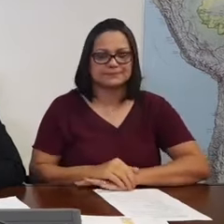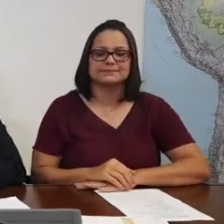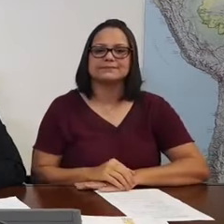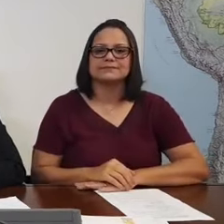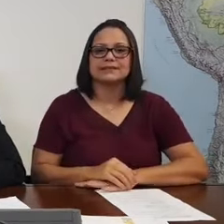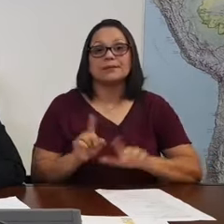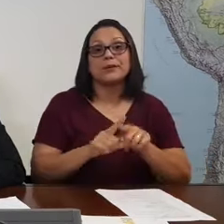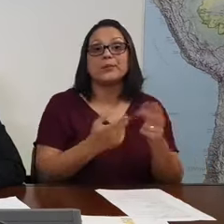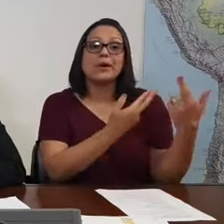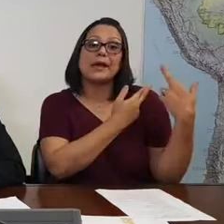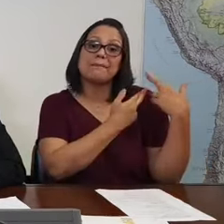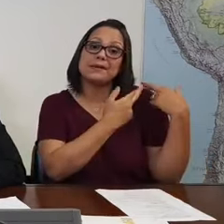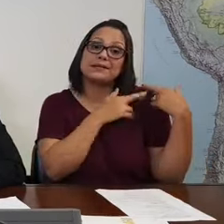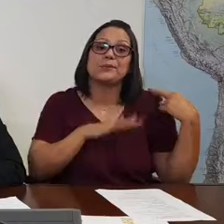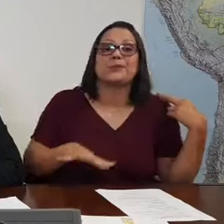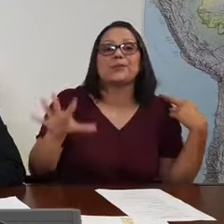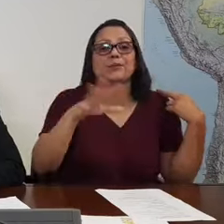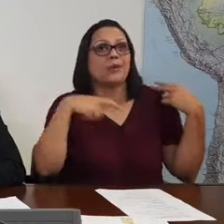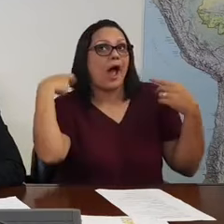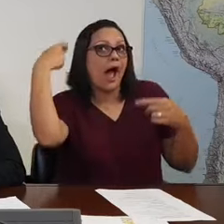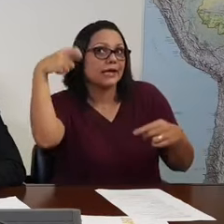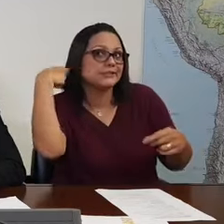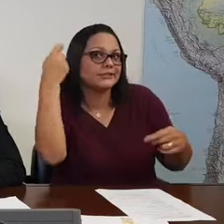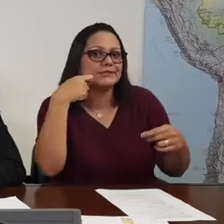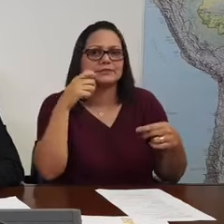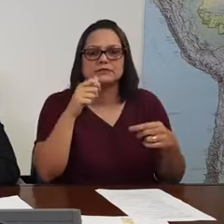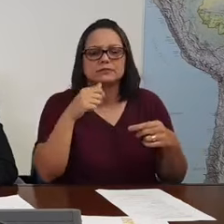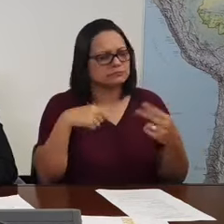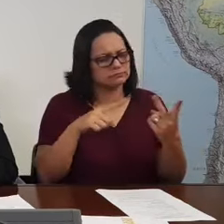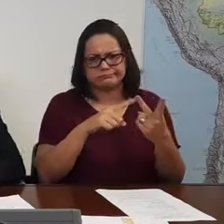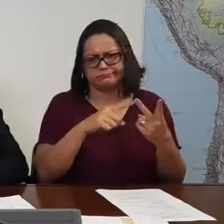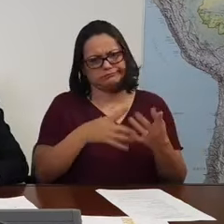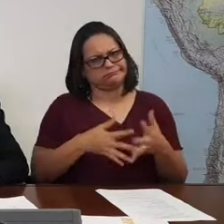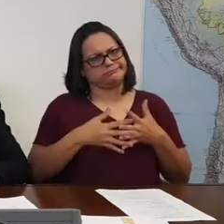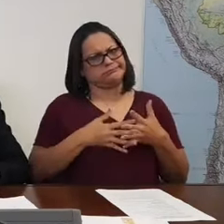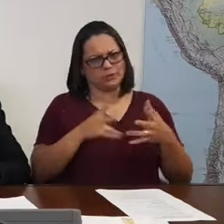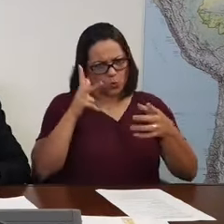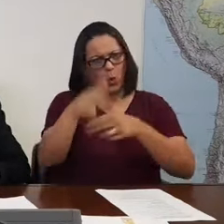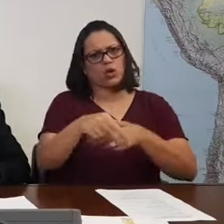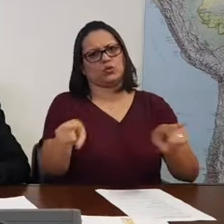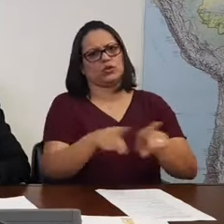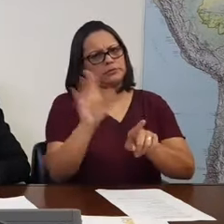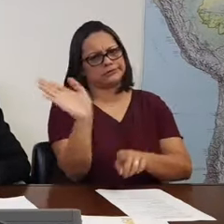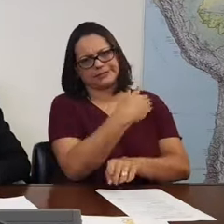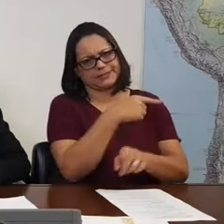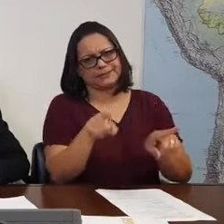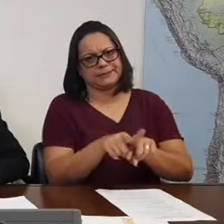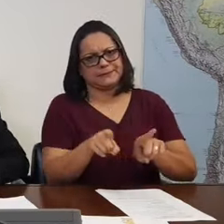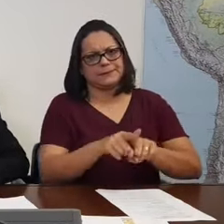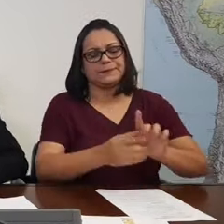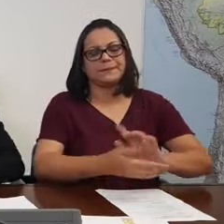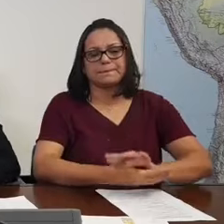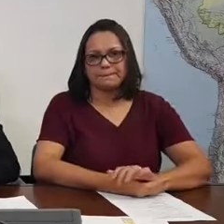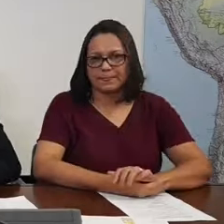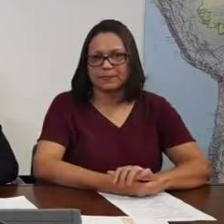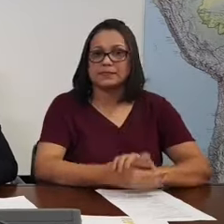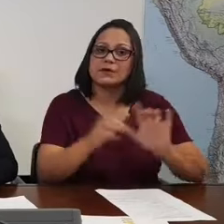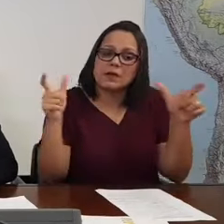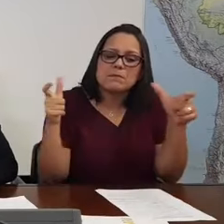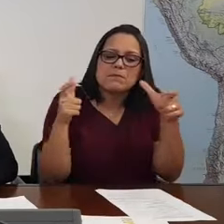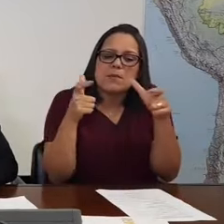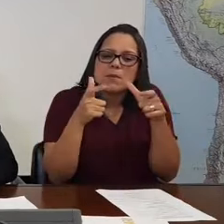meio artístico. Tá meio complicado também. Cortamos o meio artístico também, tá certo? E de modo que um conselho